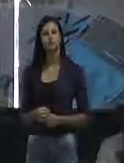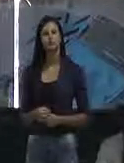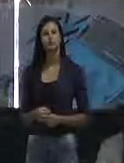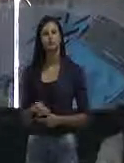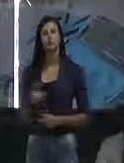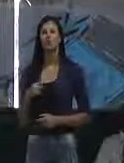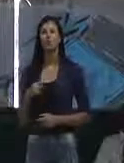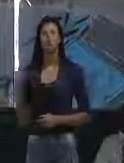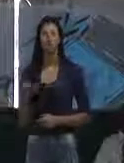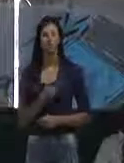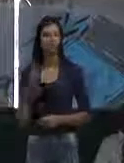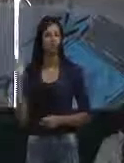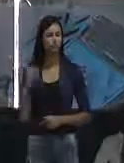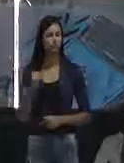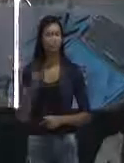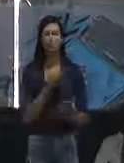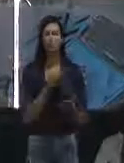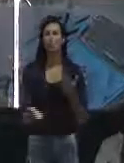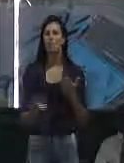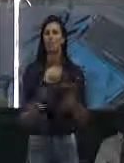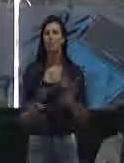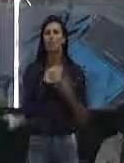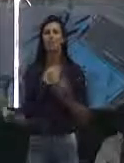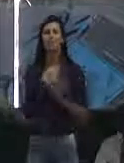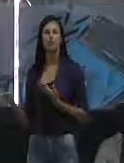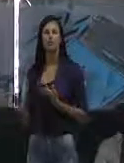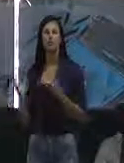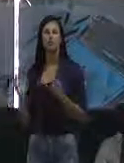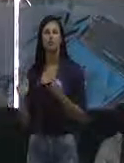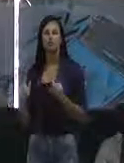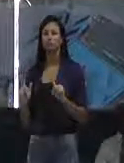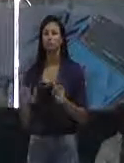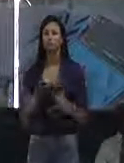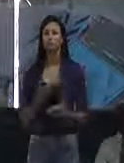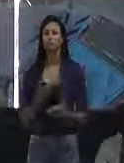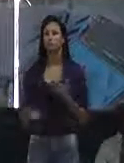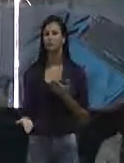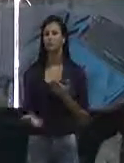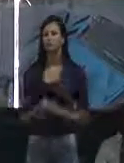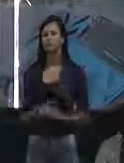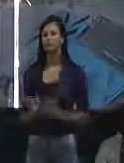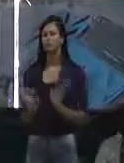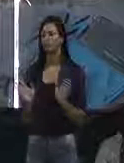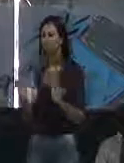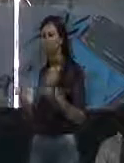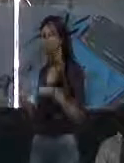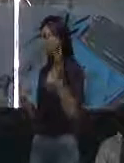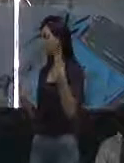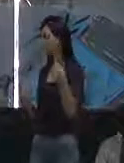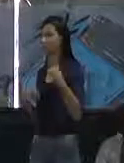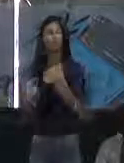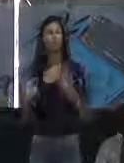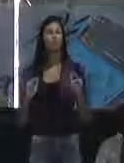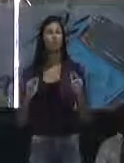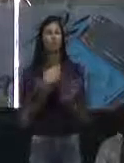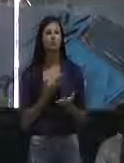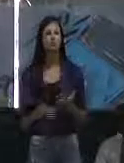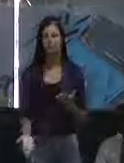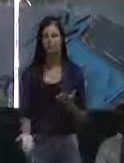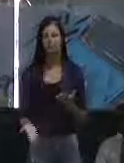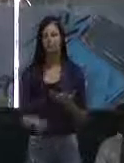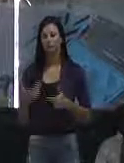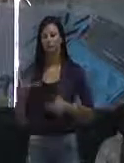Nós nunca perdemos batalha. Nunca perdi para concluir, vereador, nenhuma batalha,